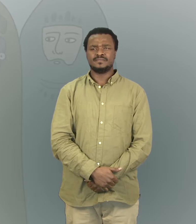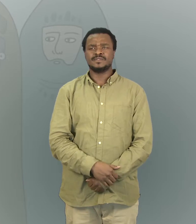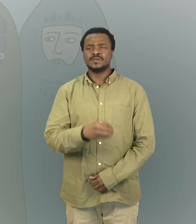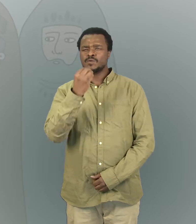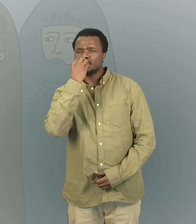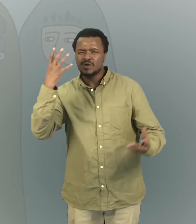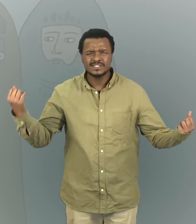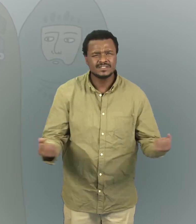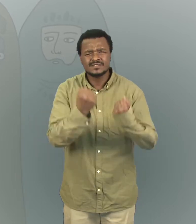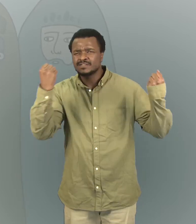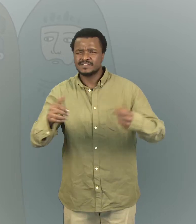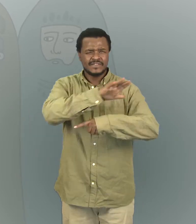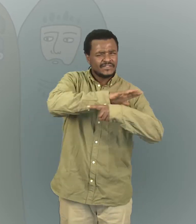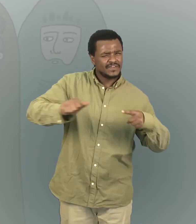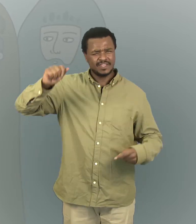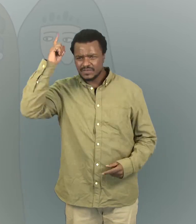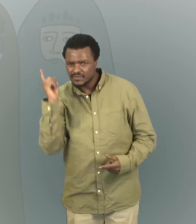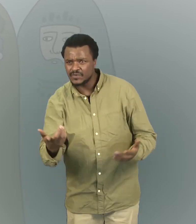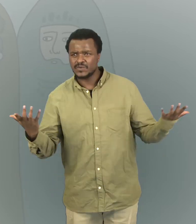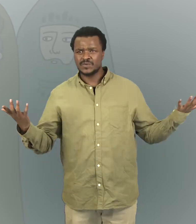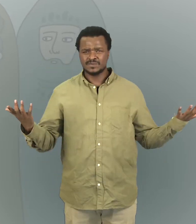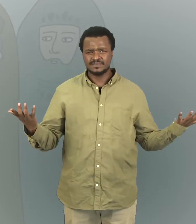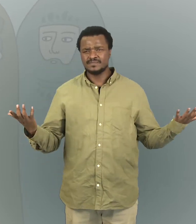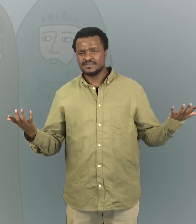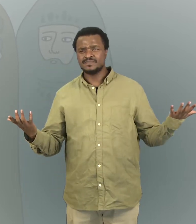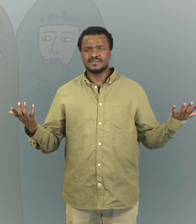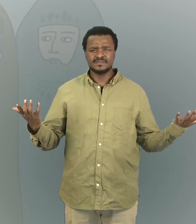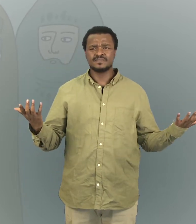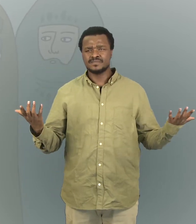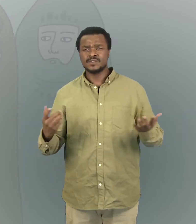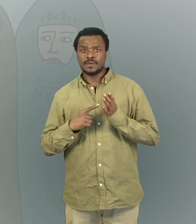faites donc de bonnes actions pour montrer que vous avez changé votre vie